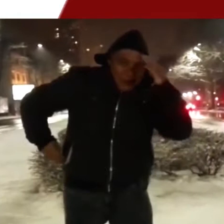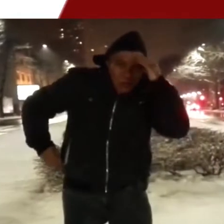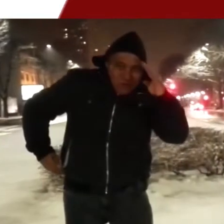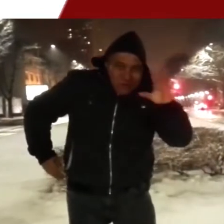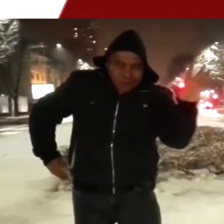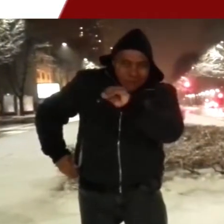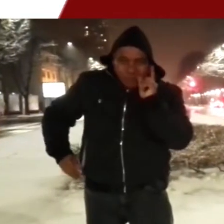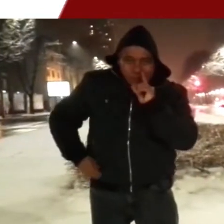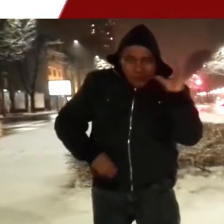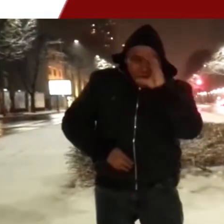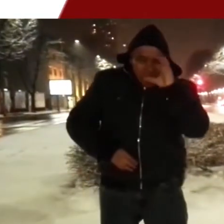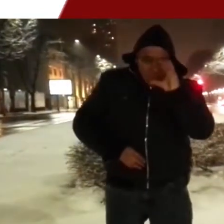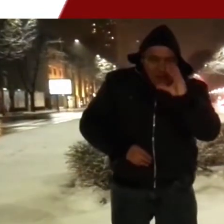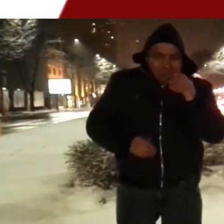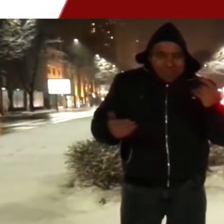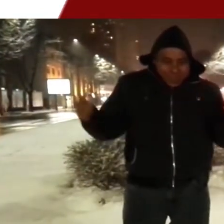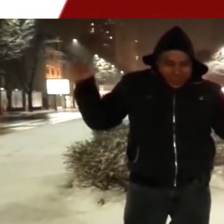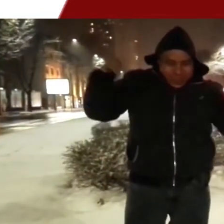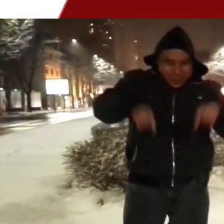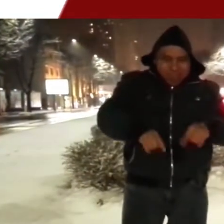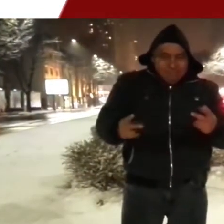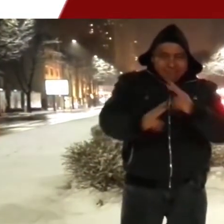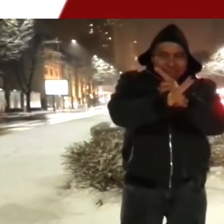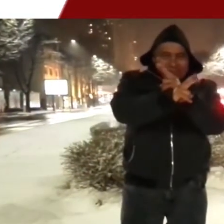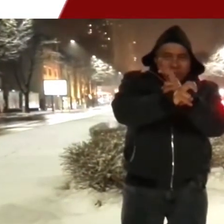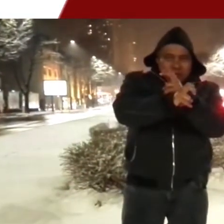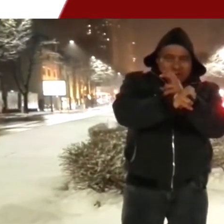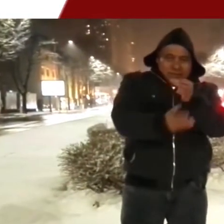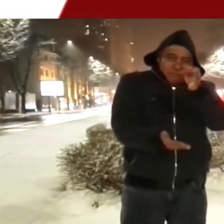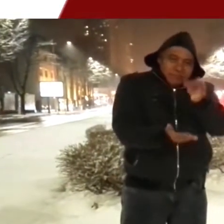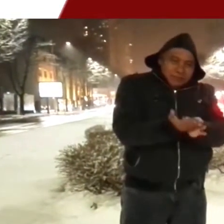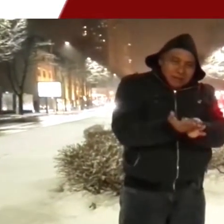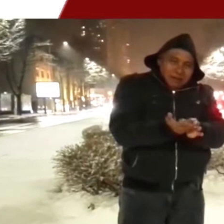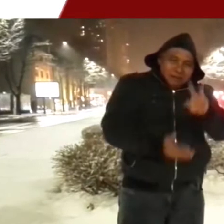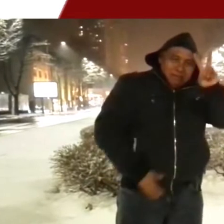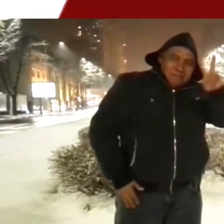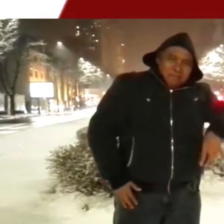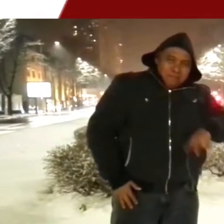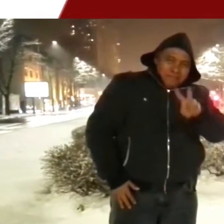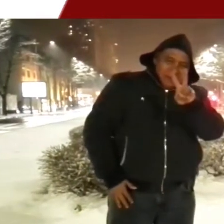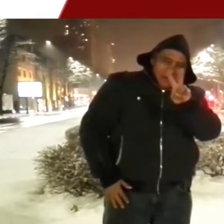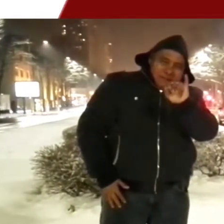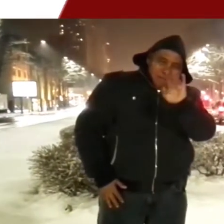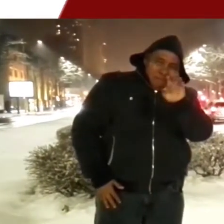Un saludo a todas las personas sordas en Colombia. Ya llegamos a Austria, a su capital, Viena.